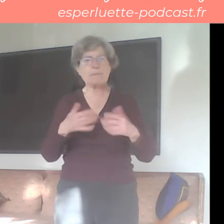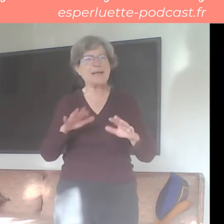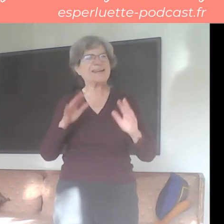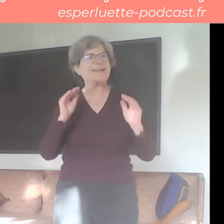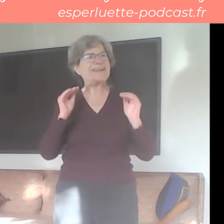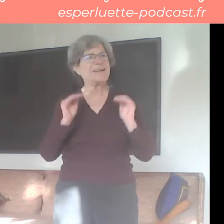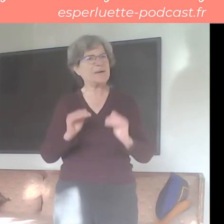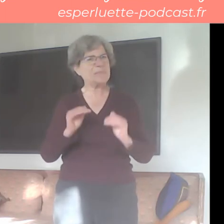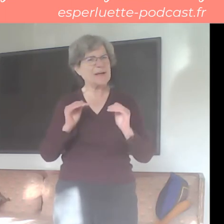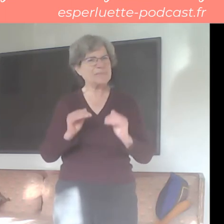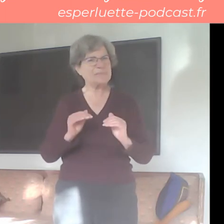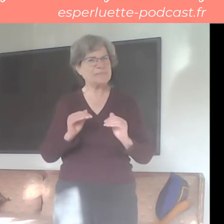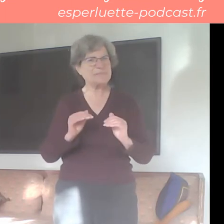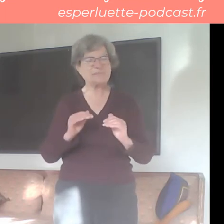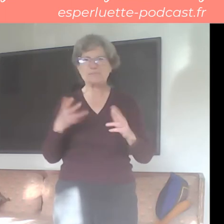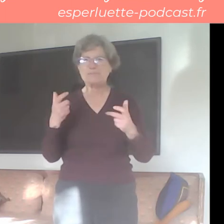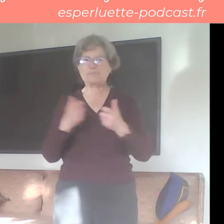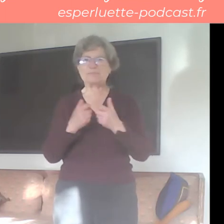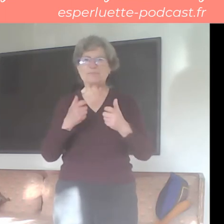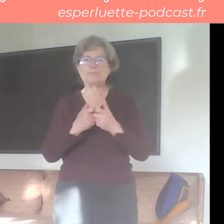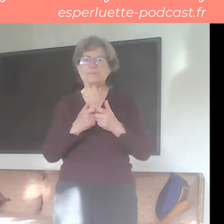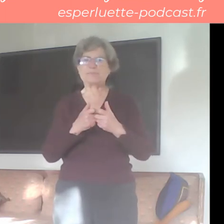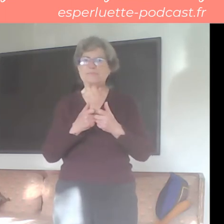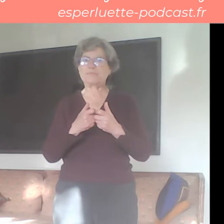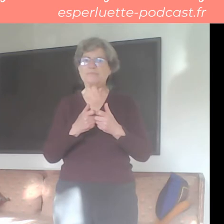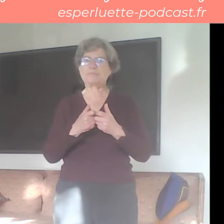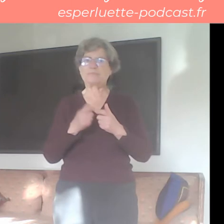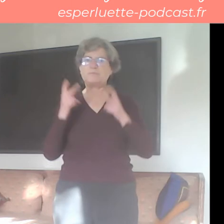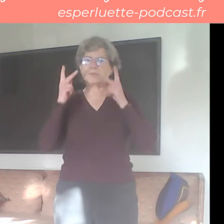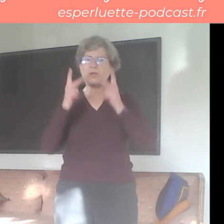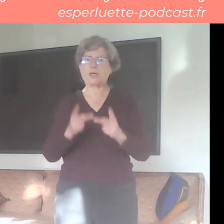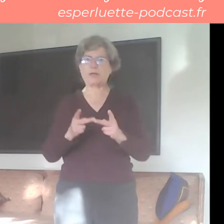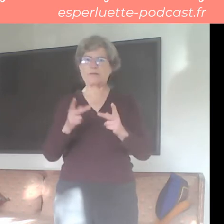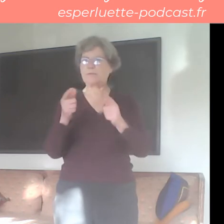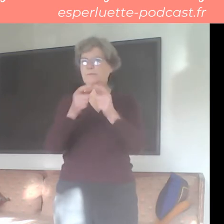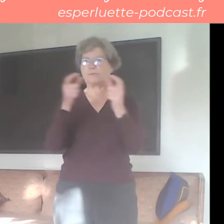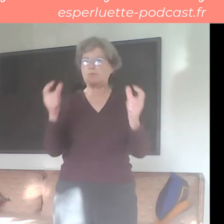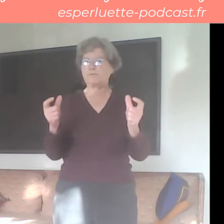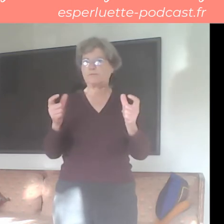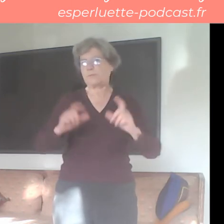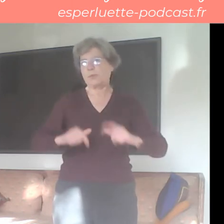tous les événements de la vie, par exemple, bon, moi j'ai été